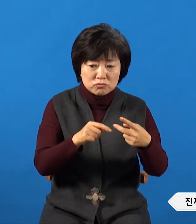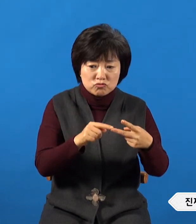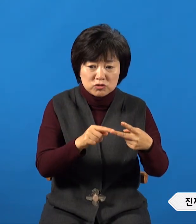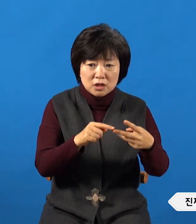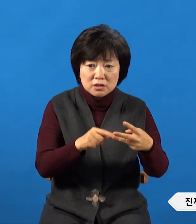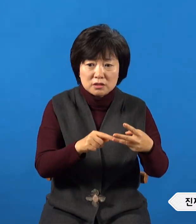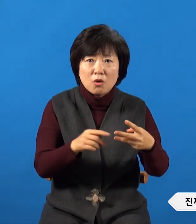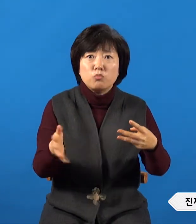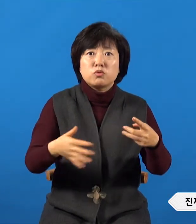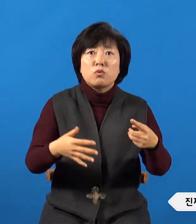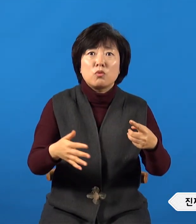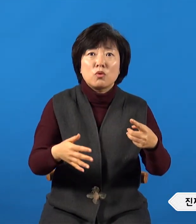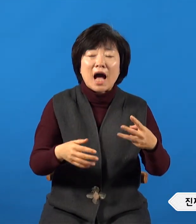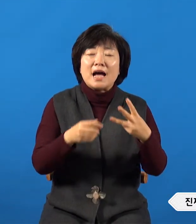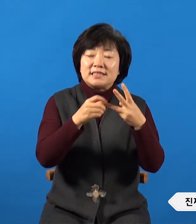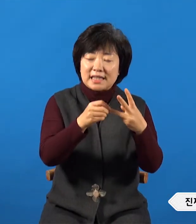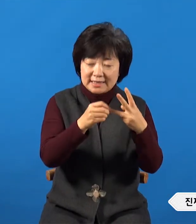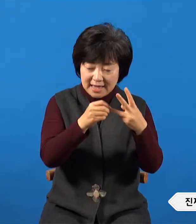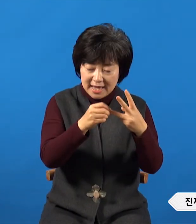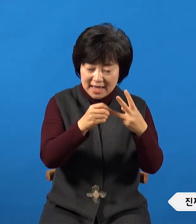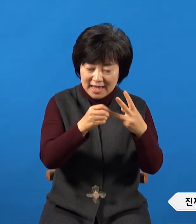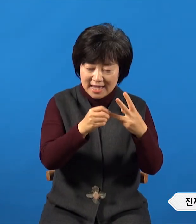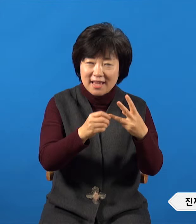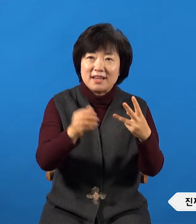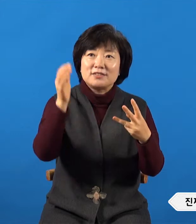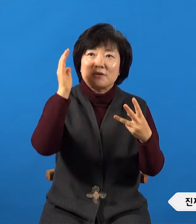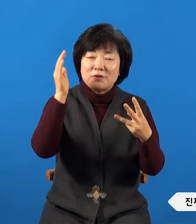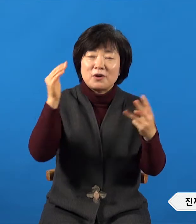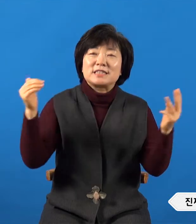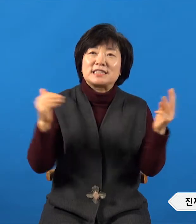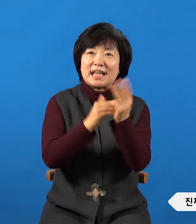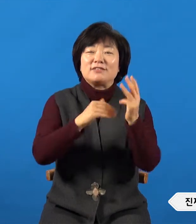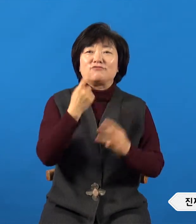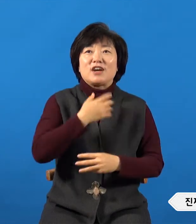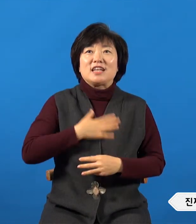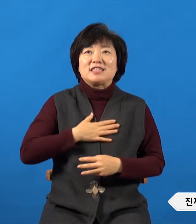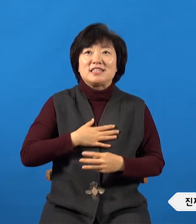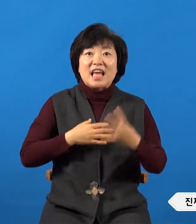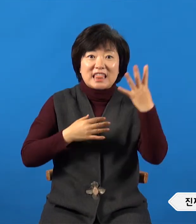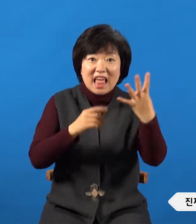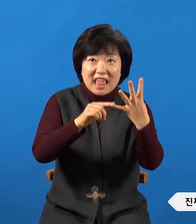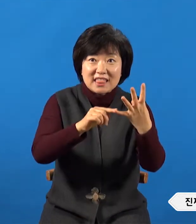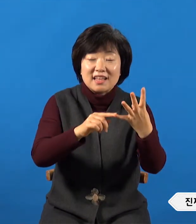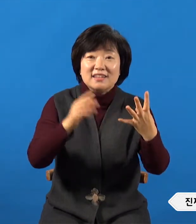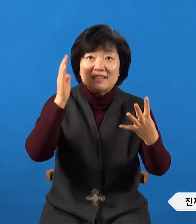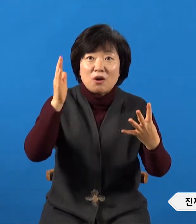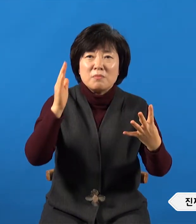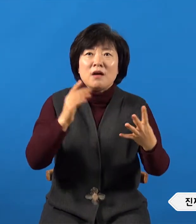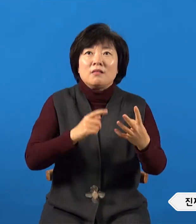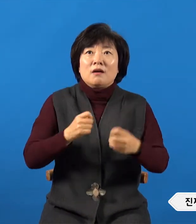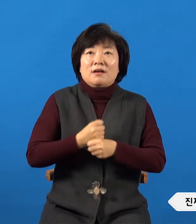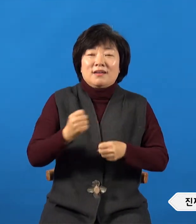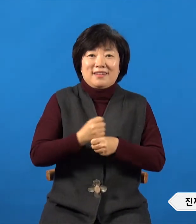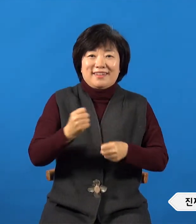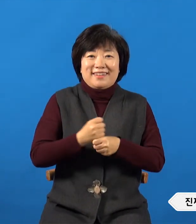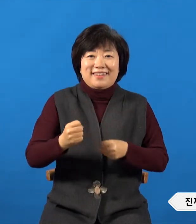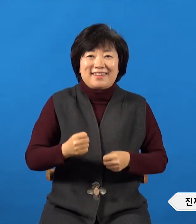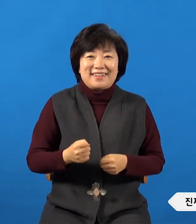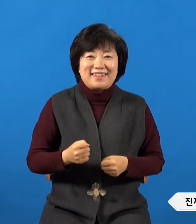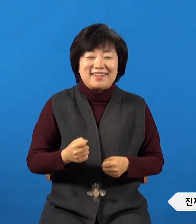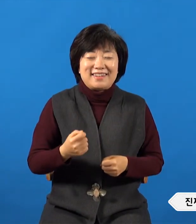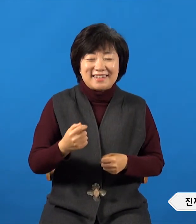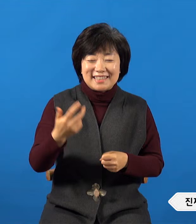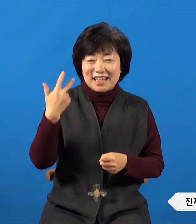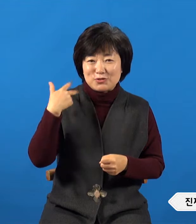불안해지기도 합니다. 셋째 하면 다 끝나야 되는데 넷째가 나오면 당황하기도 합니다. 지난주에는 제가 일부러